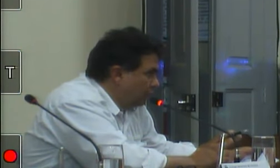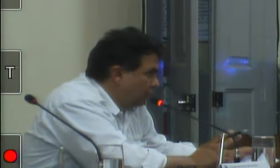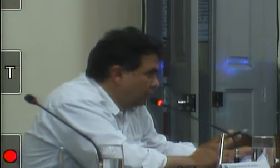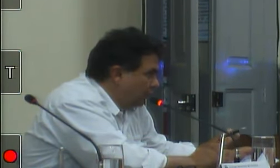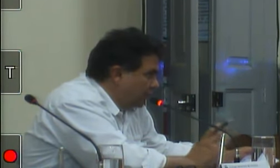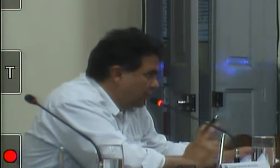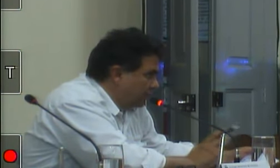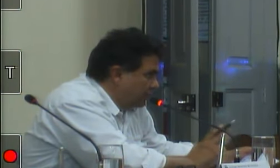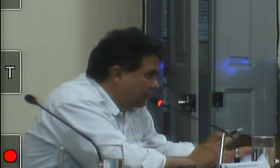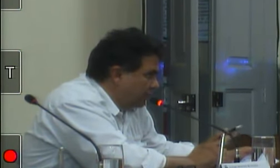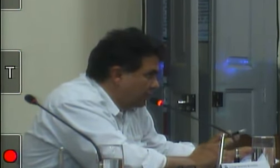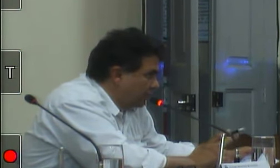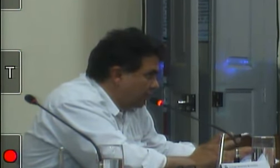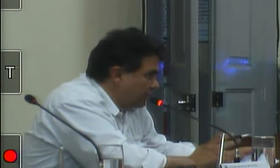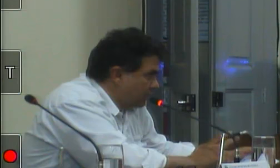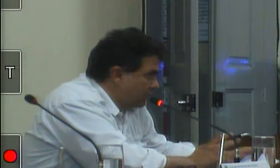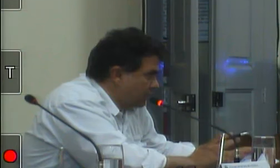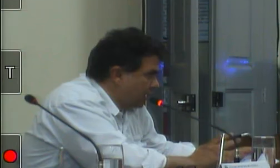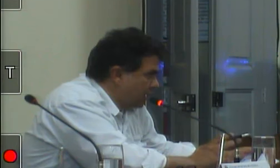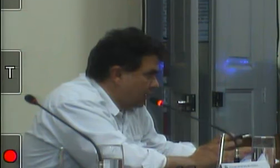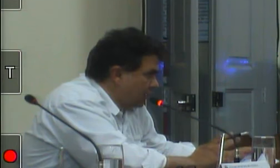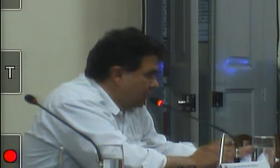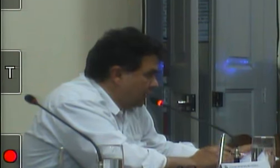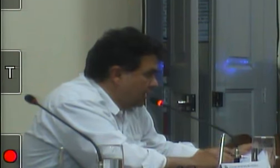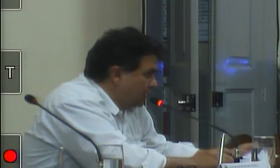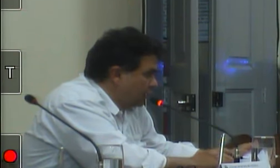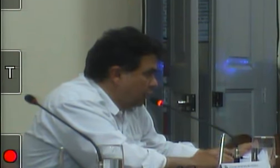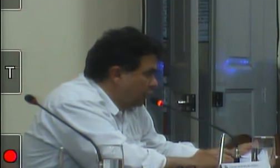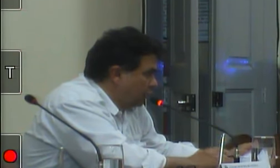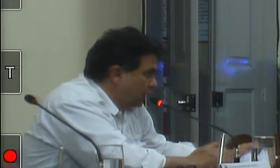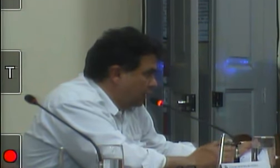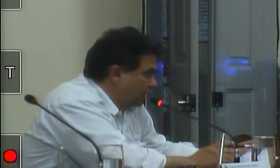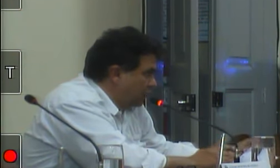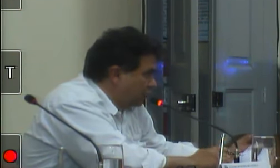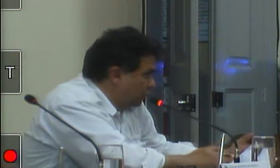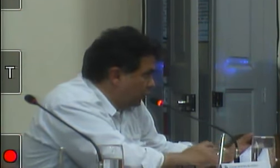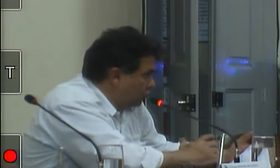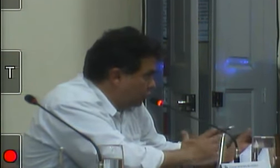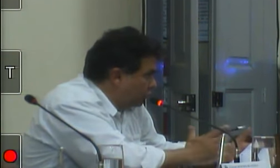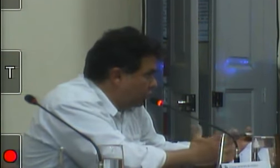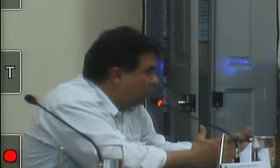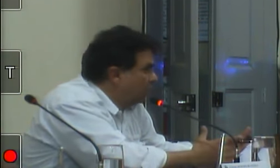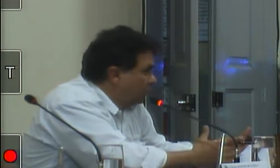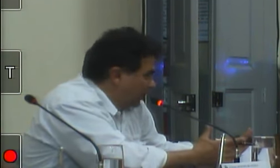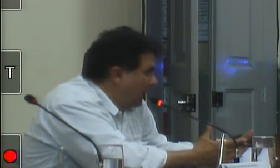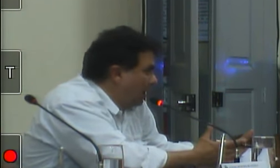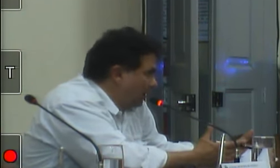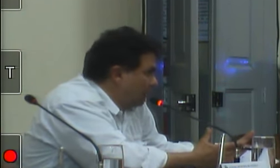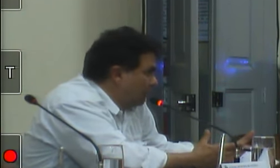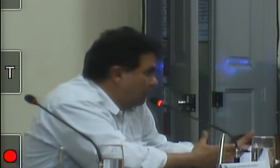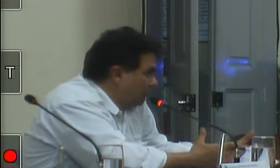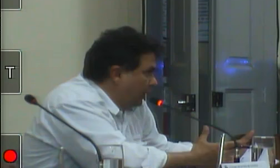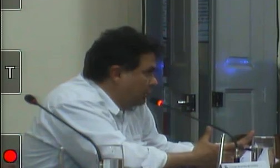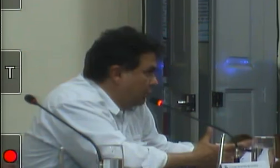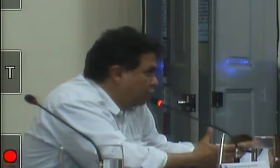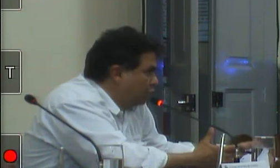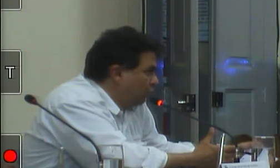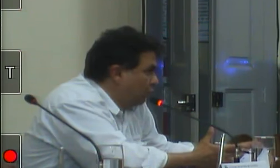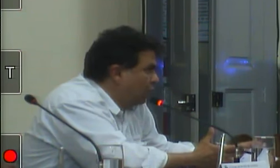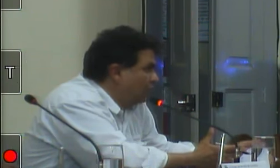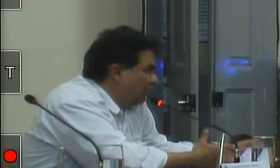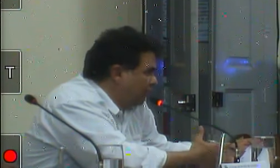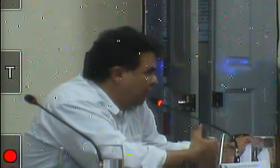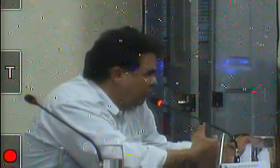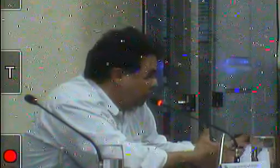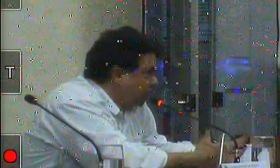Eu estava prestando atenção nessa colocação da senhora. Fiquei satisfeito, porque com 700 mil você pode construir... praticamente